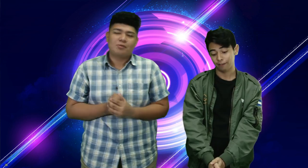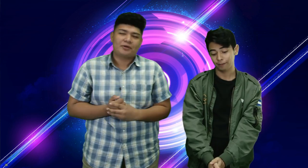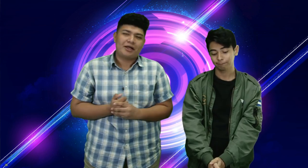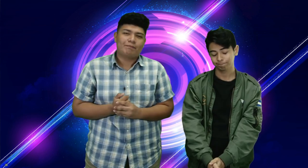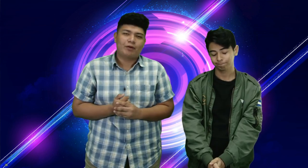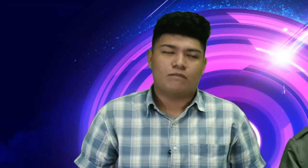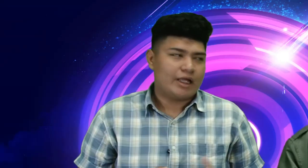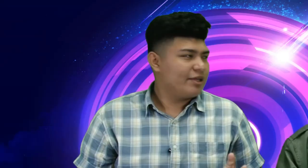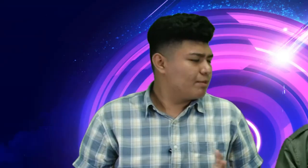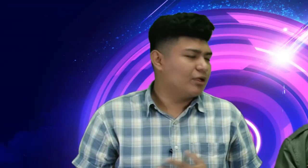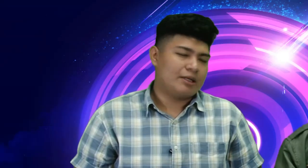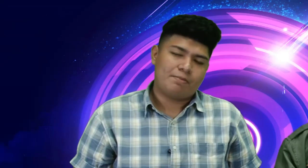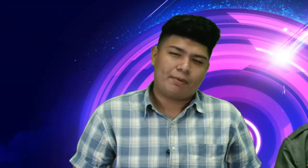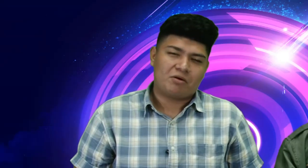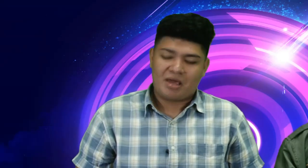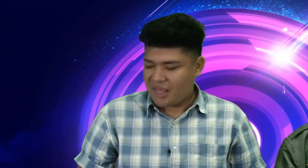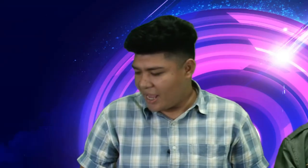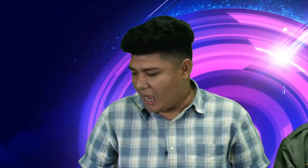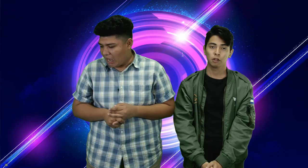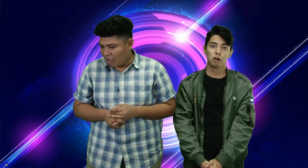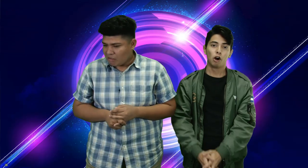por ejemplo no me deja